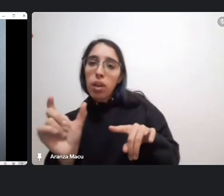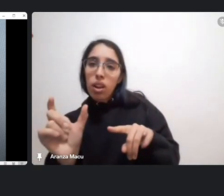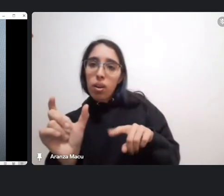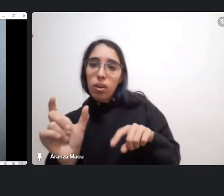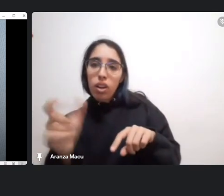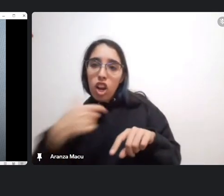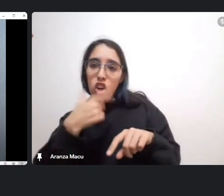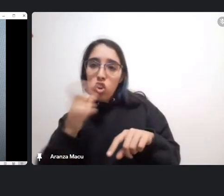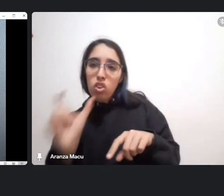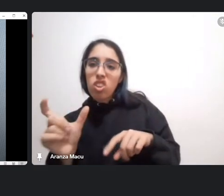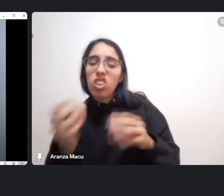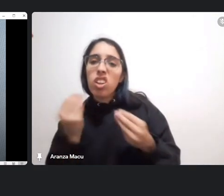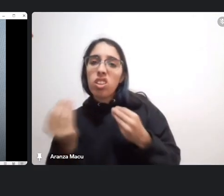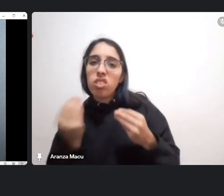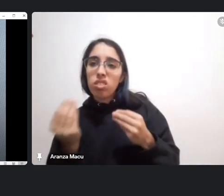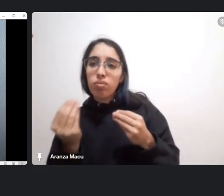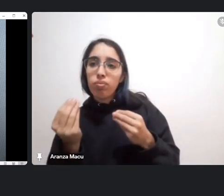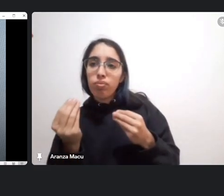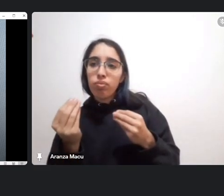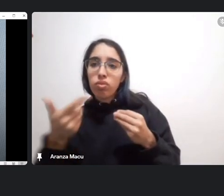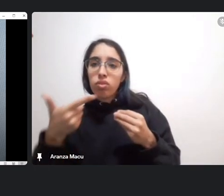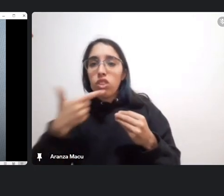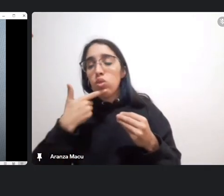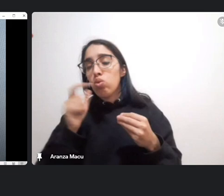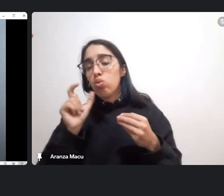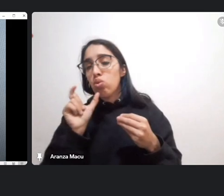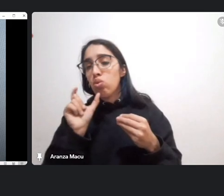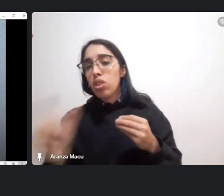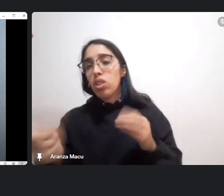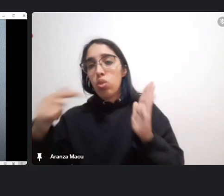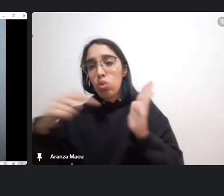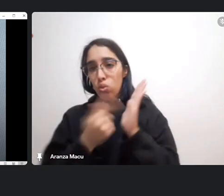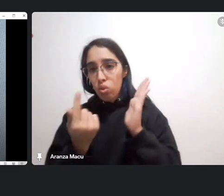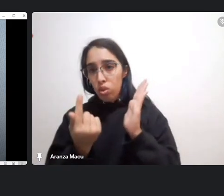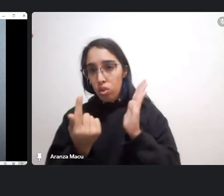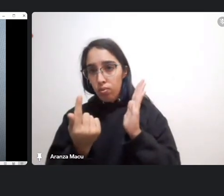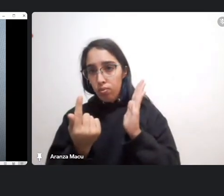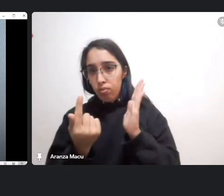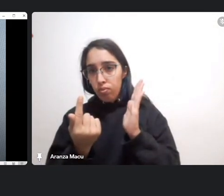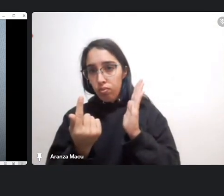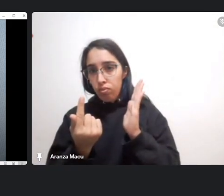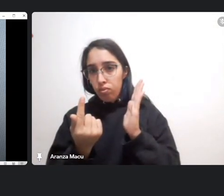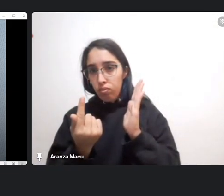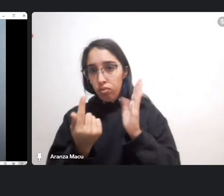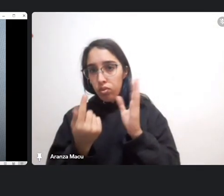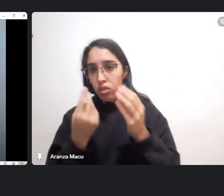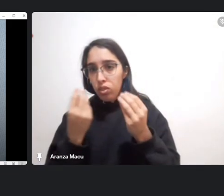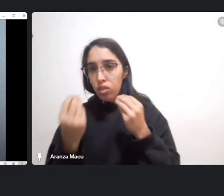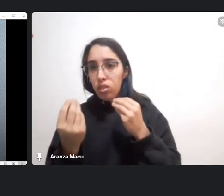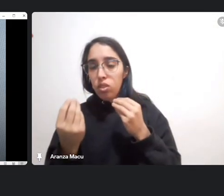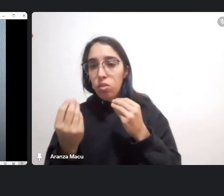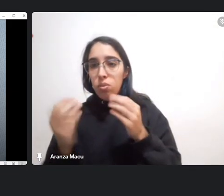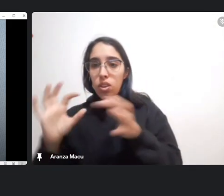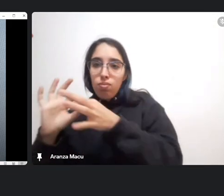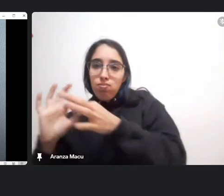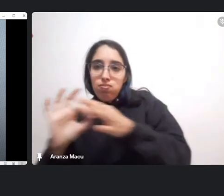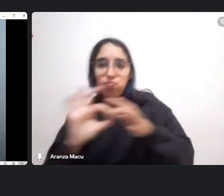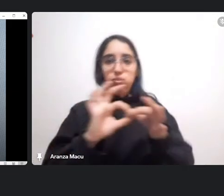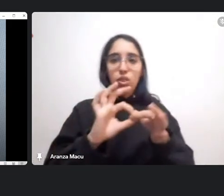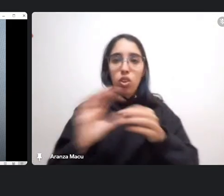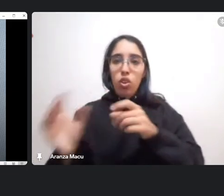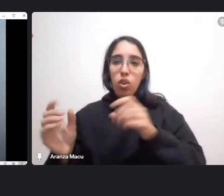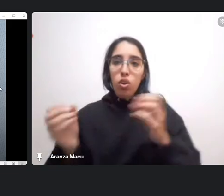Sustantivo núcleo. Sustantivo núcleo, ¿sí? Porque estamos directamente hablando de la capacitación de docentes en línea.